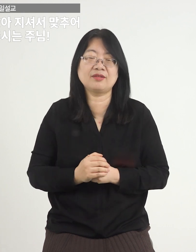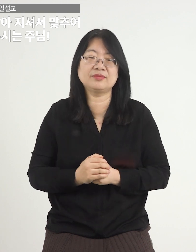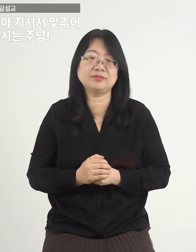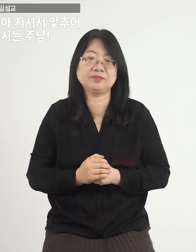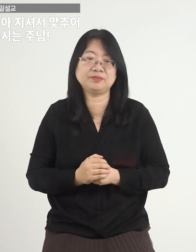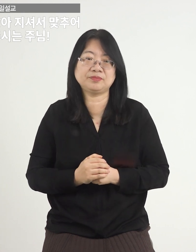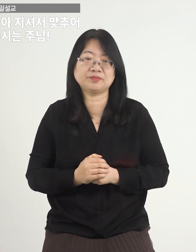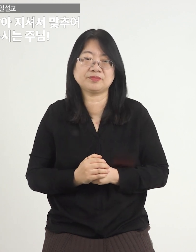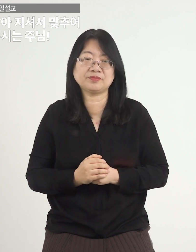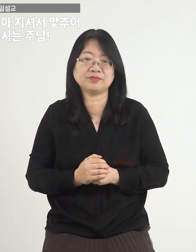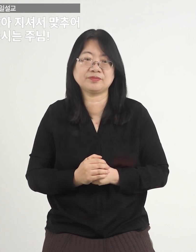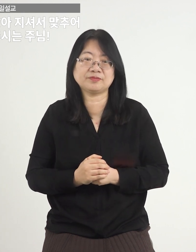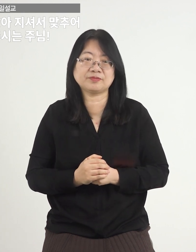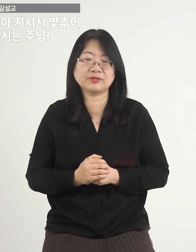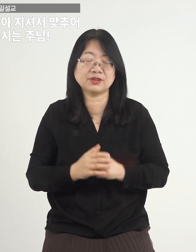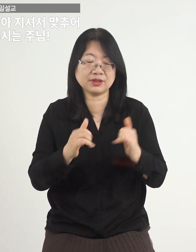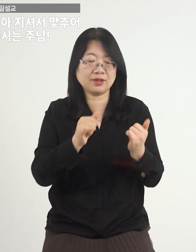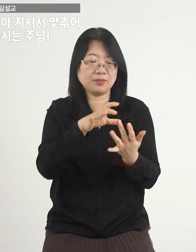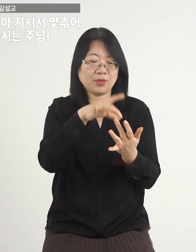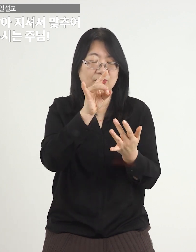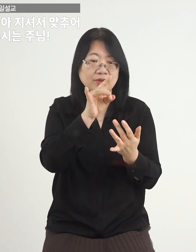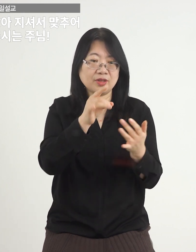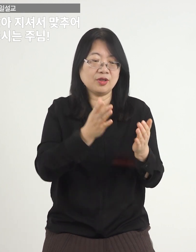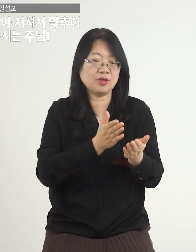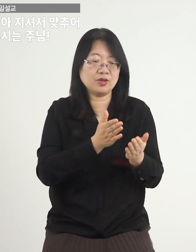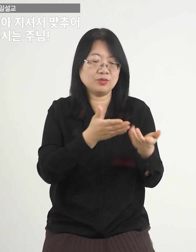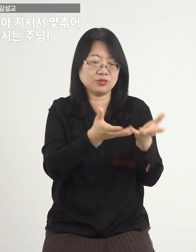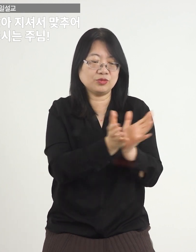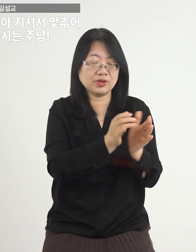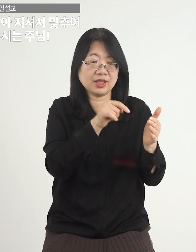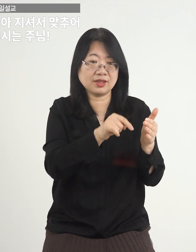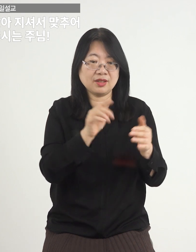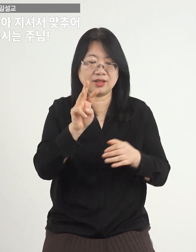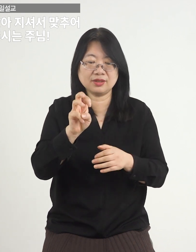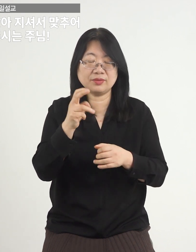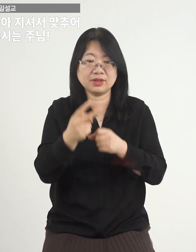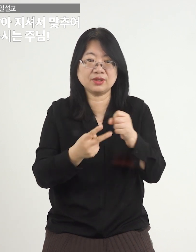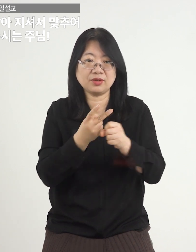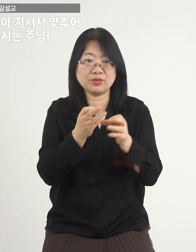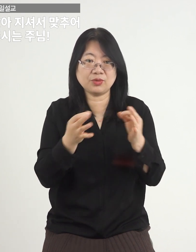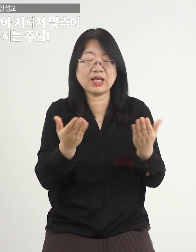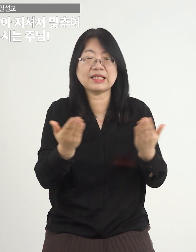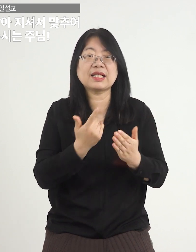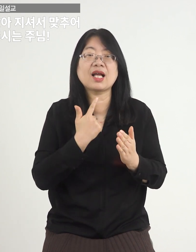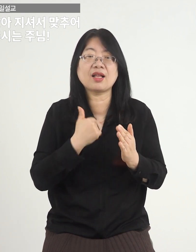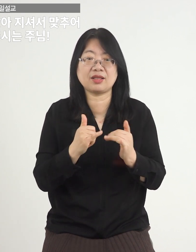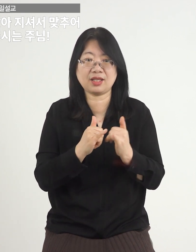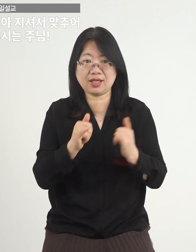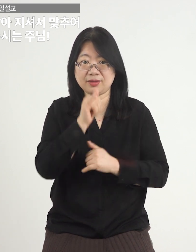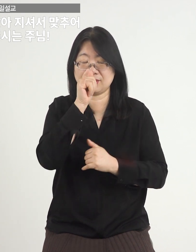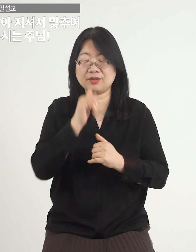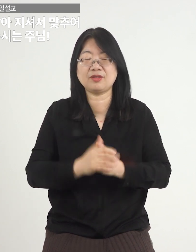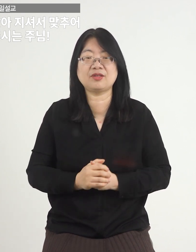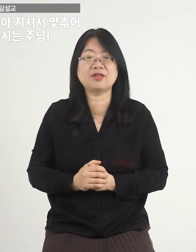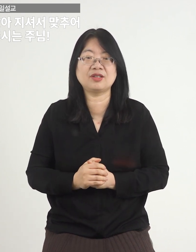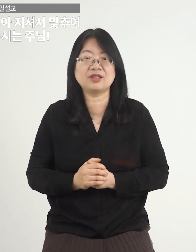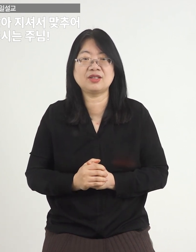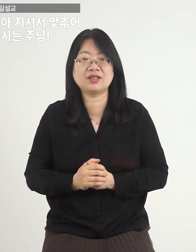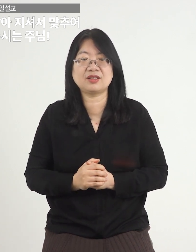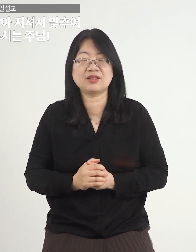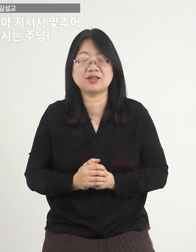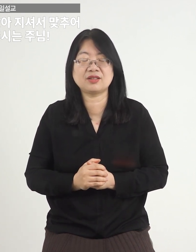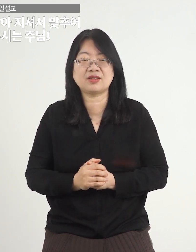않겠지만 인사부에서 32년간을 근무한 분이 계시는데